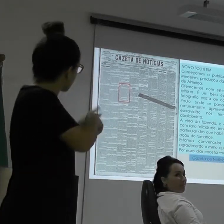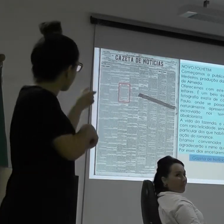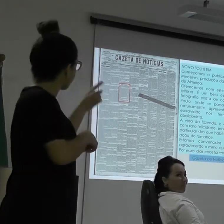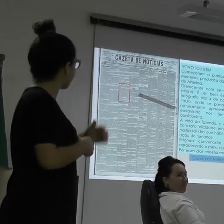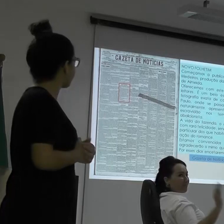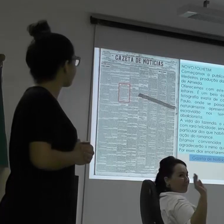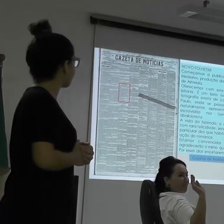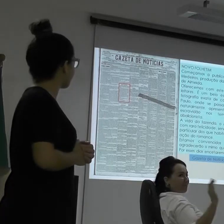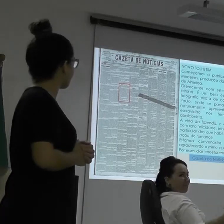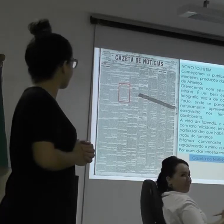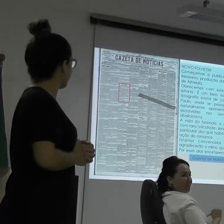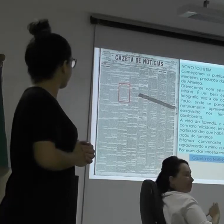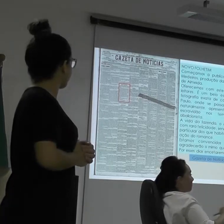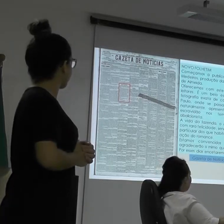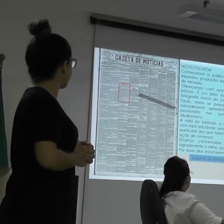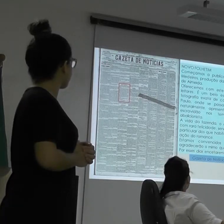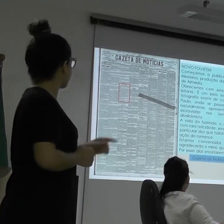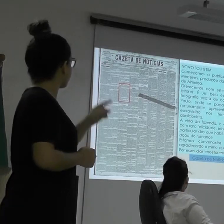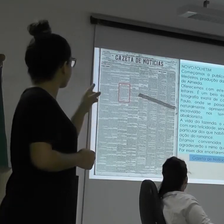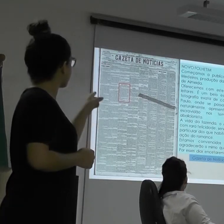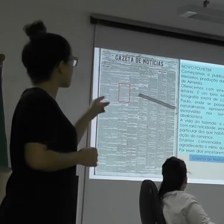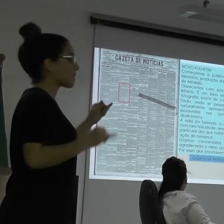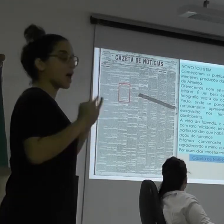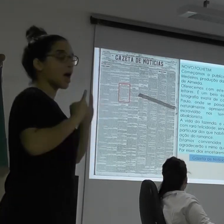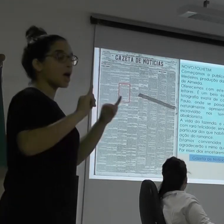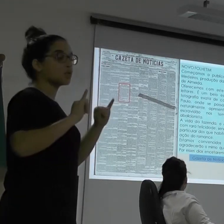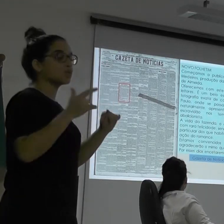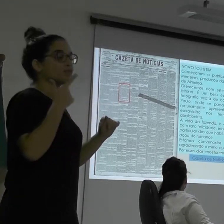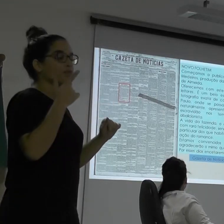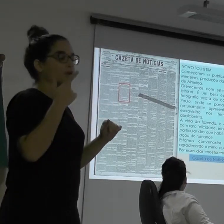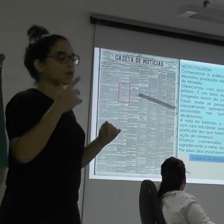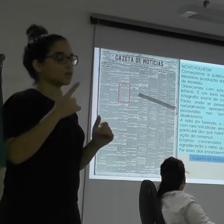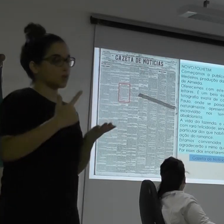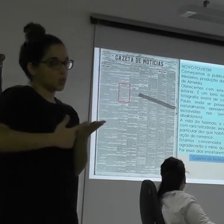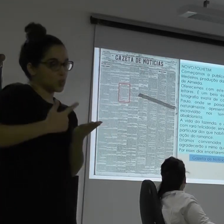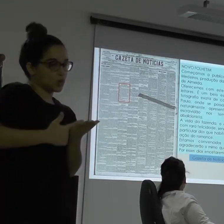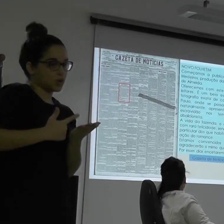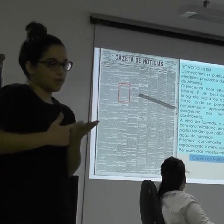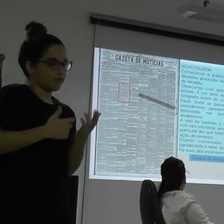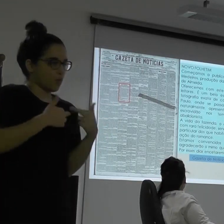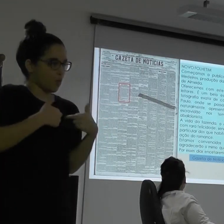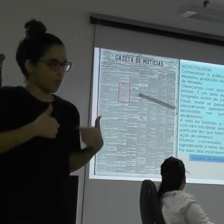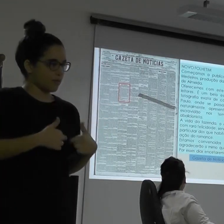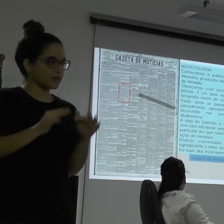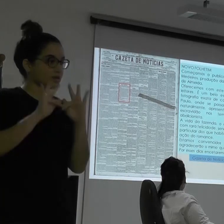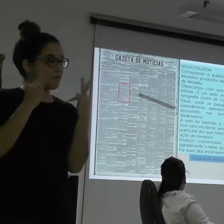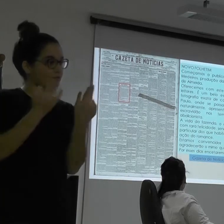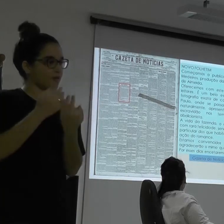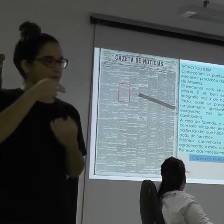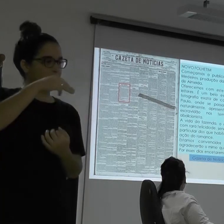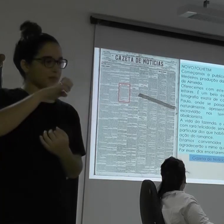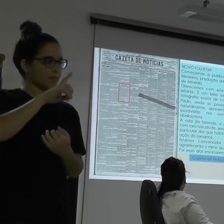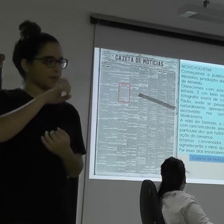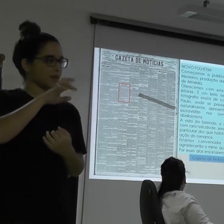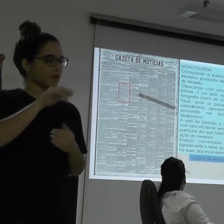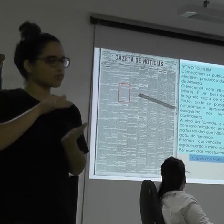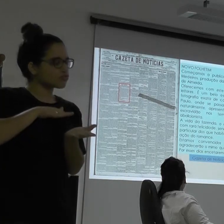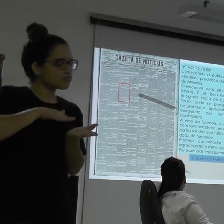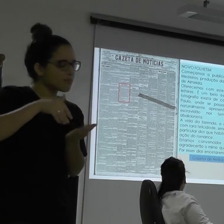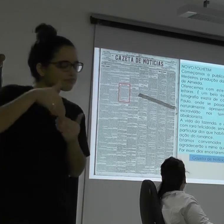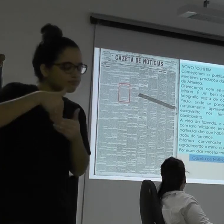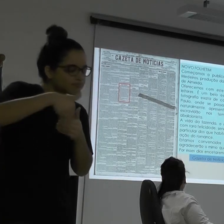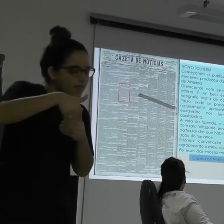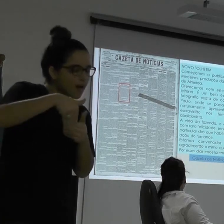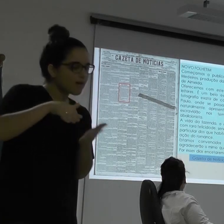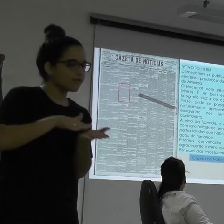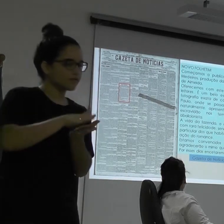Então, é um anúncio dizendo que o romance A Família Medeiros vai ser publicado brevemente, né?